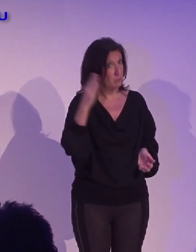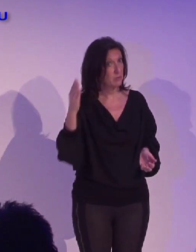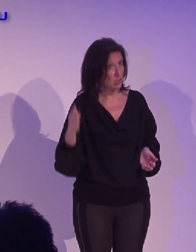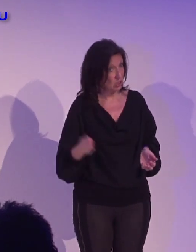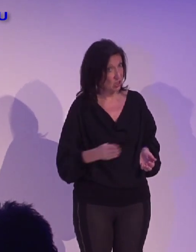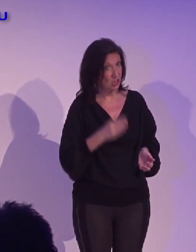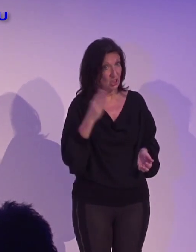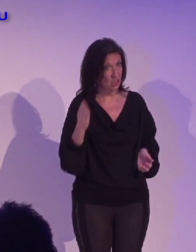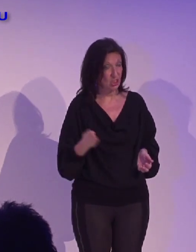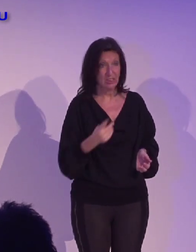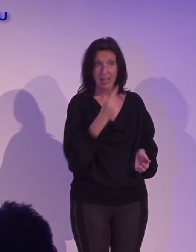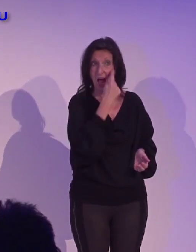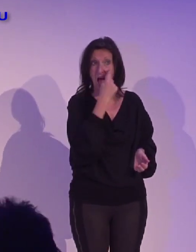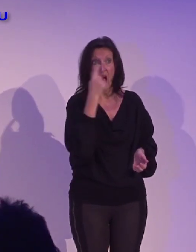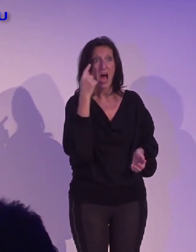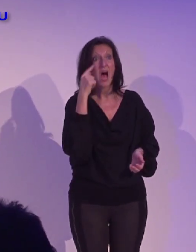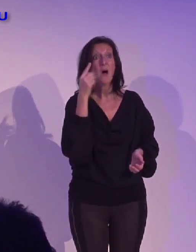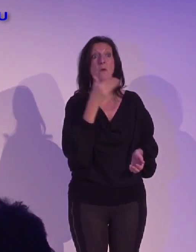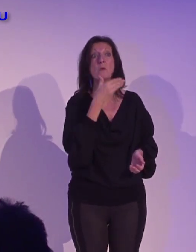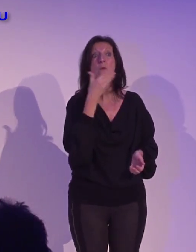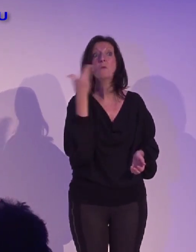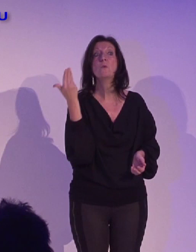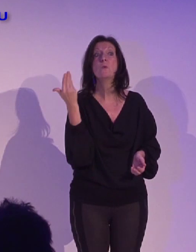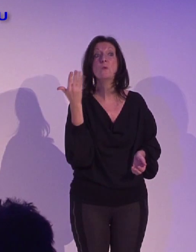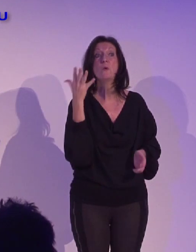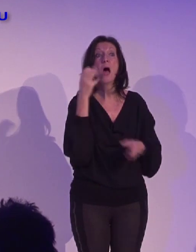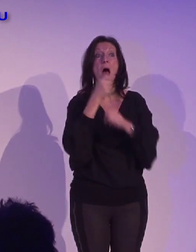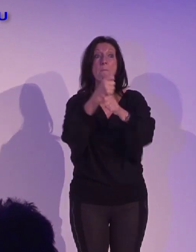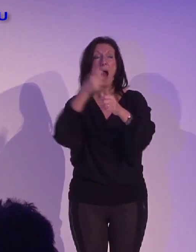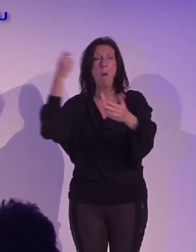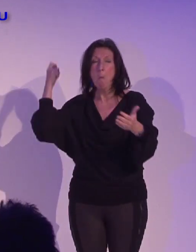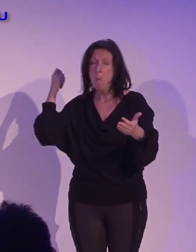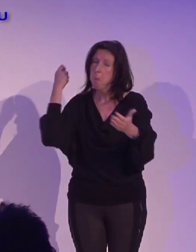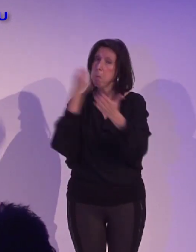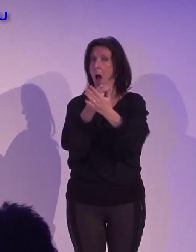hat keine Augen und kläscht an einen Baum.